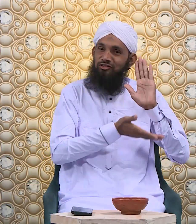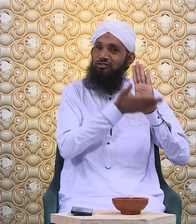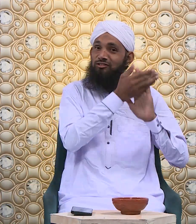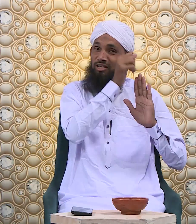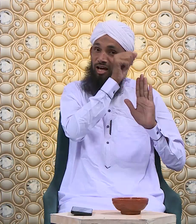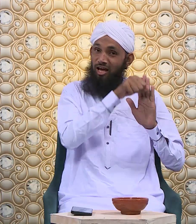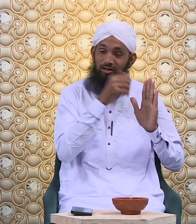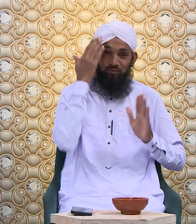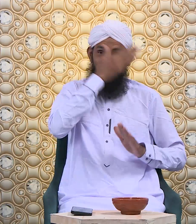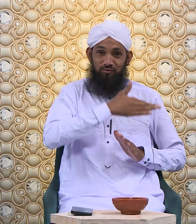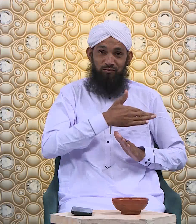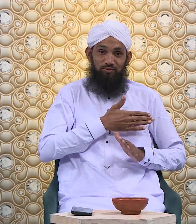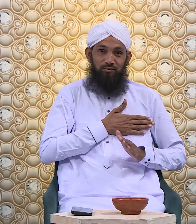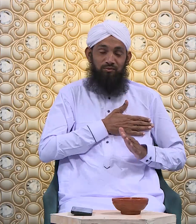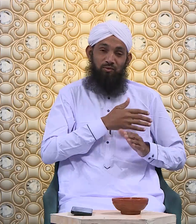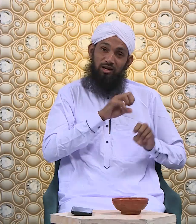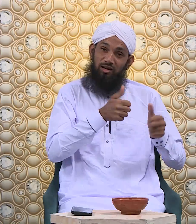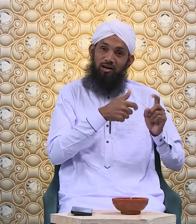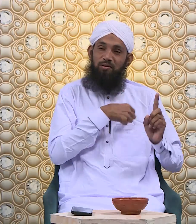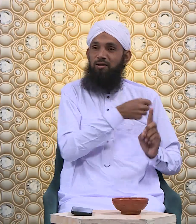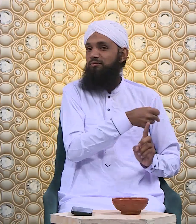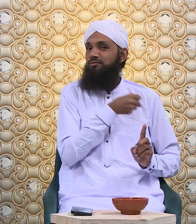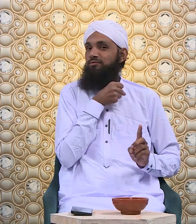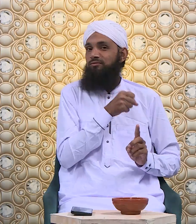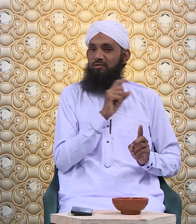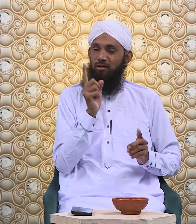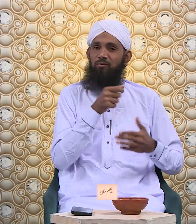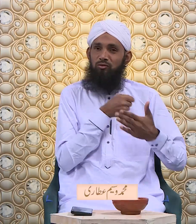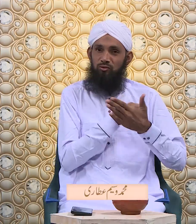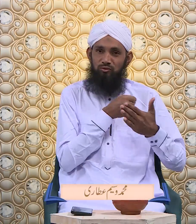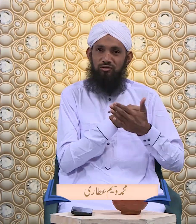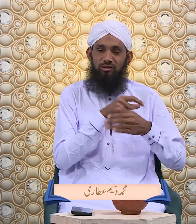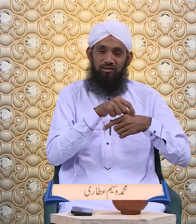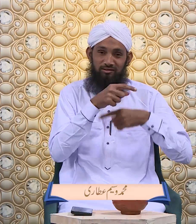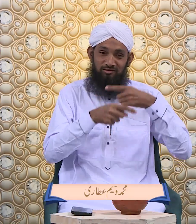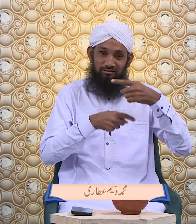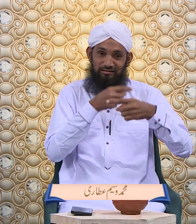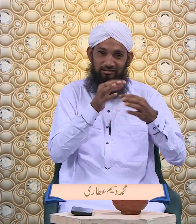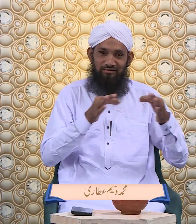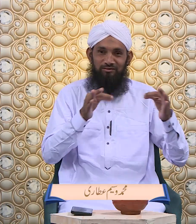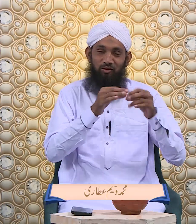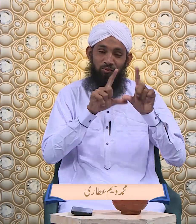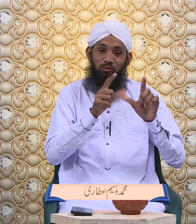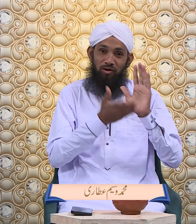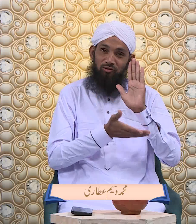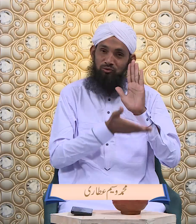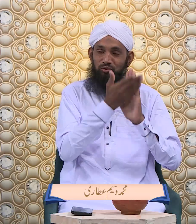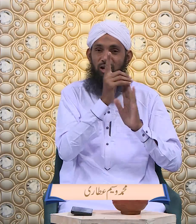جائیں ہمیں بھی اہل بیت پاک سے محبت قائم رکھتے ہوئے ان کے نقشے قدم پر چلنے کی کوشش کرنی چاہیے اللہ پاک ان کے